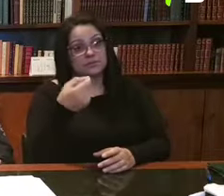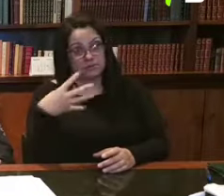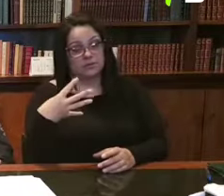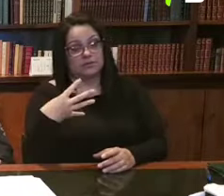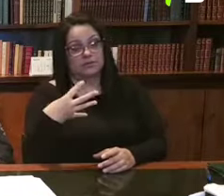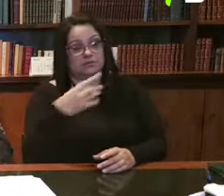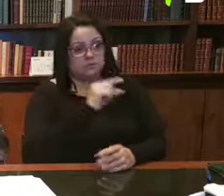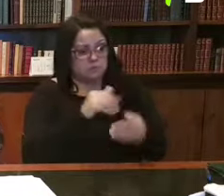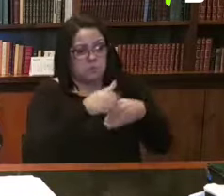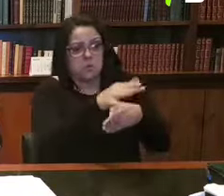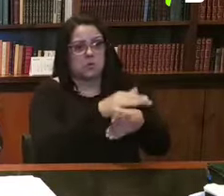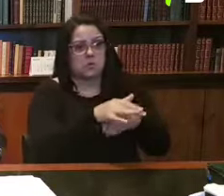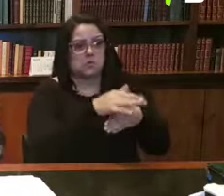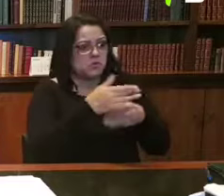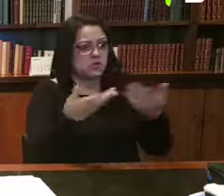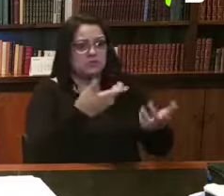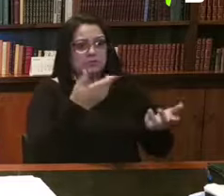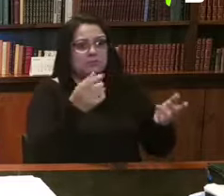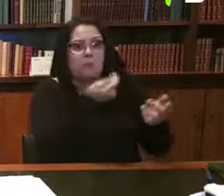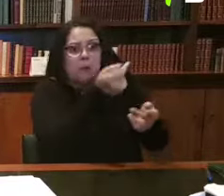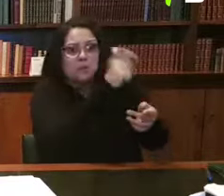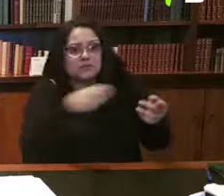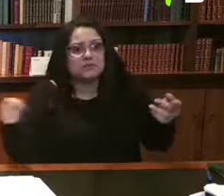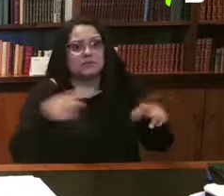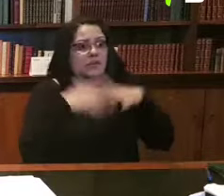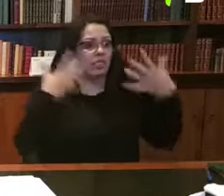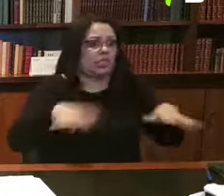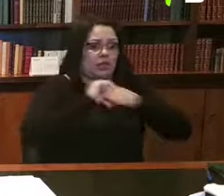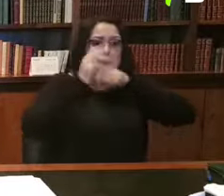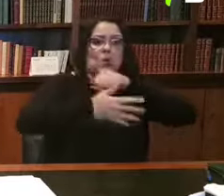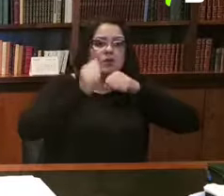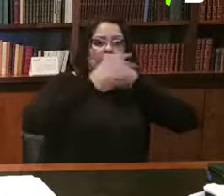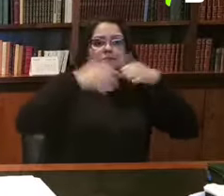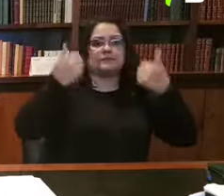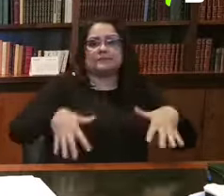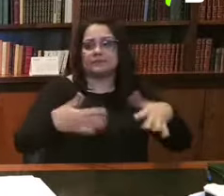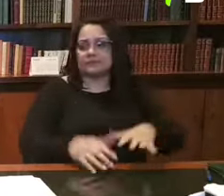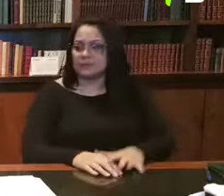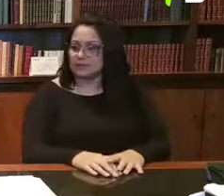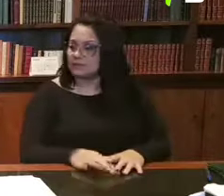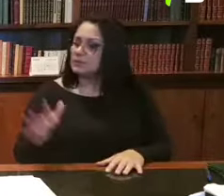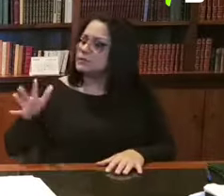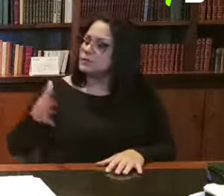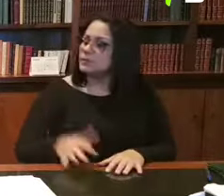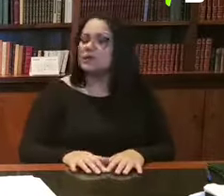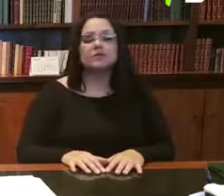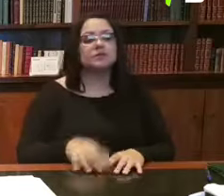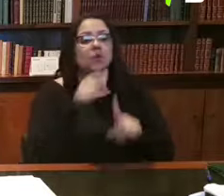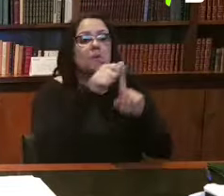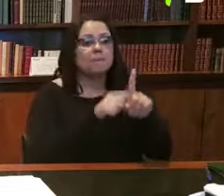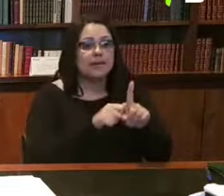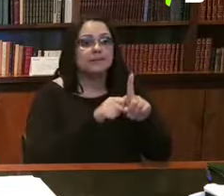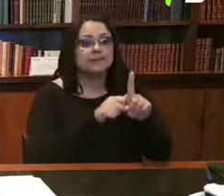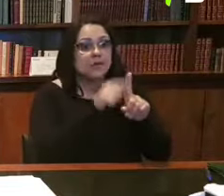cinquenta por cento do que eles deram longo de anos porque foi essa aquela amizade que nos atingiu ele é por causa por medo auxílio